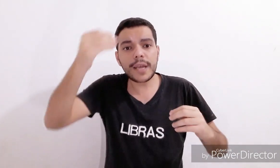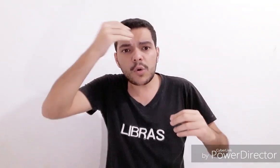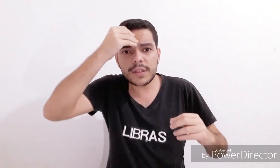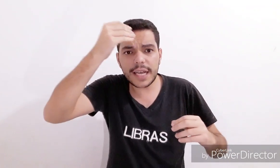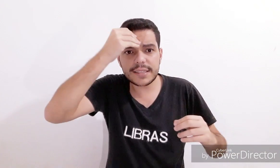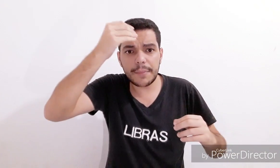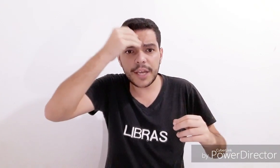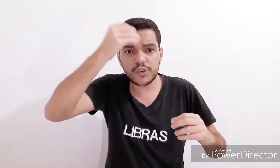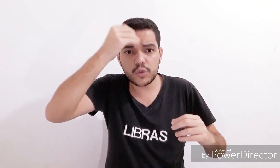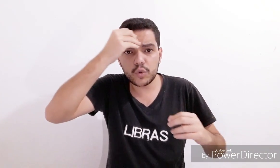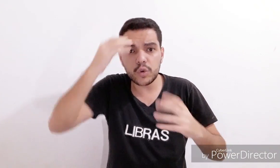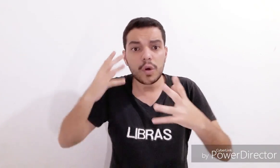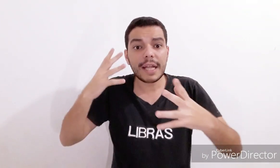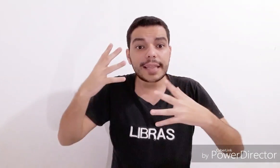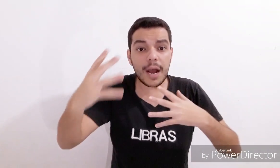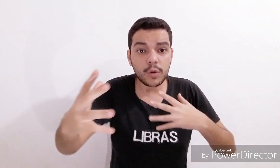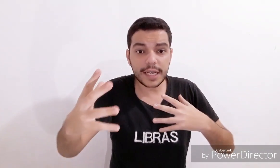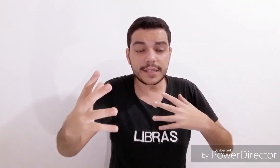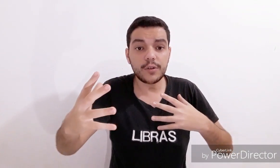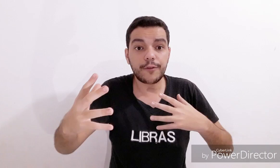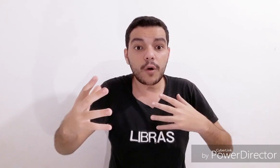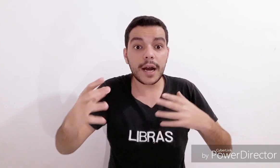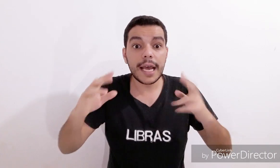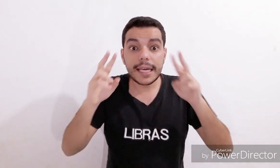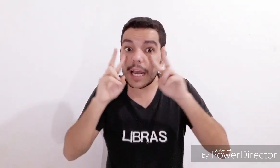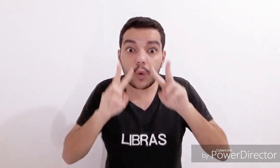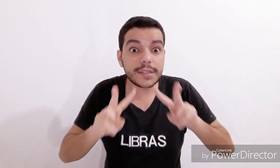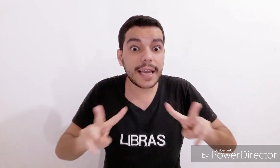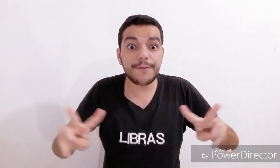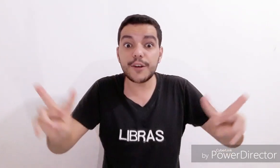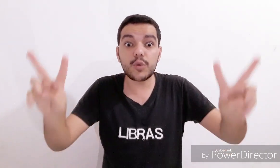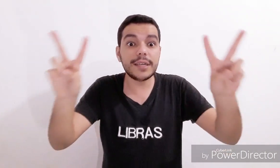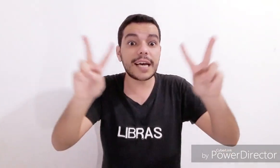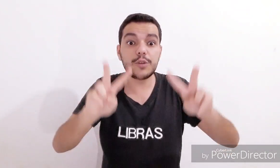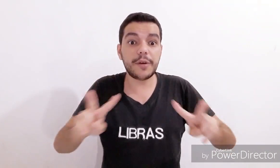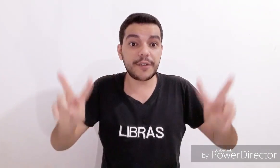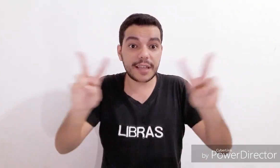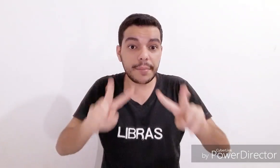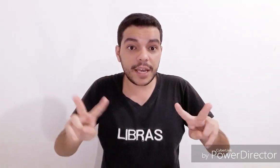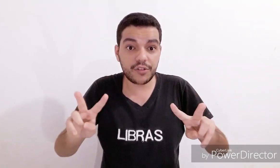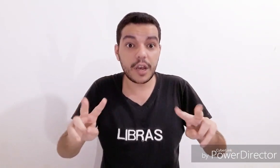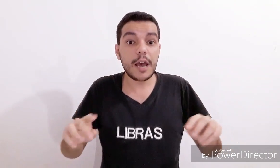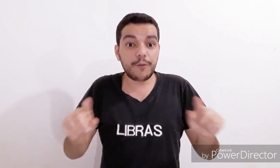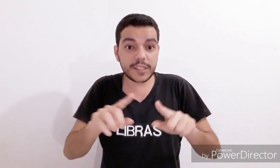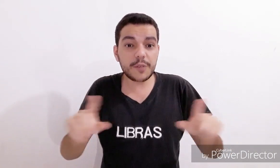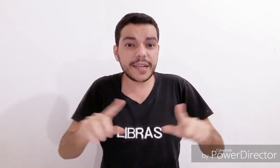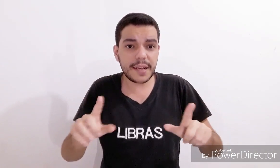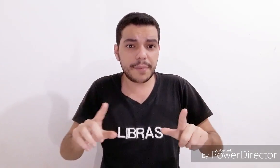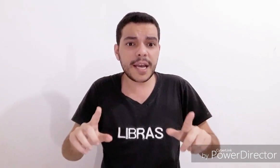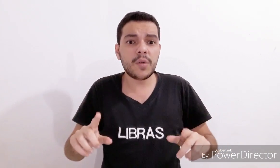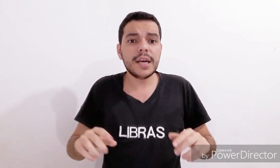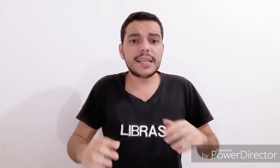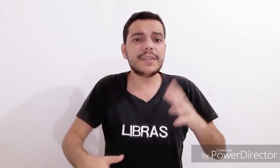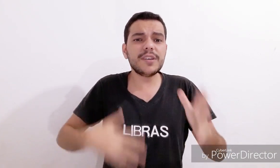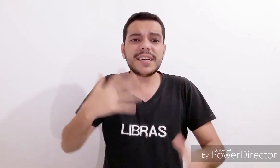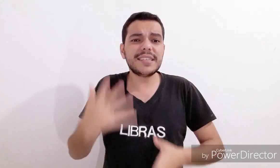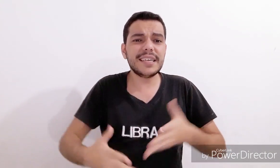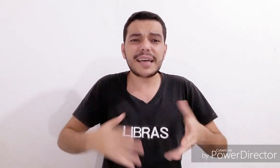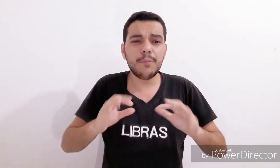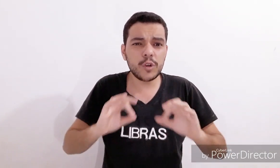que acontece na mente do surdo está acontecendo fora e ele consegue visualizar isso perfeitamente. Vocês perceberam que se você sinalizar muito